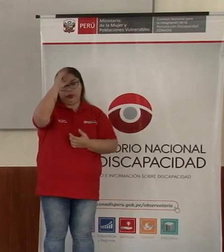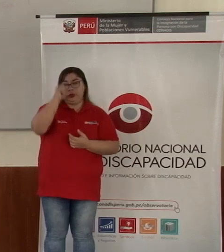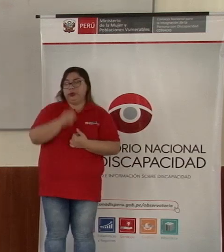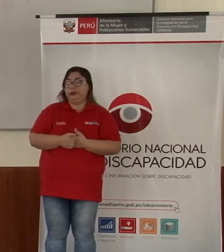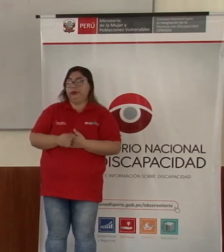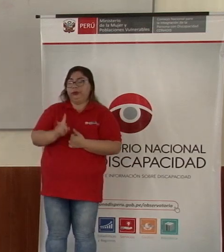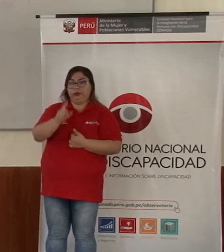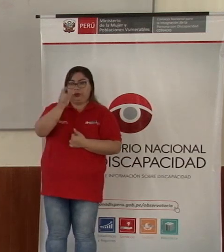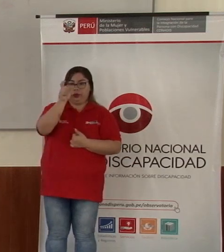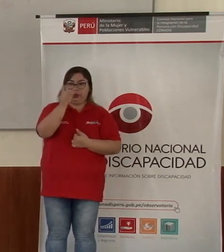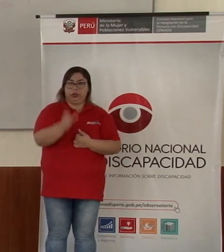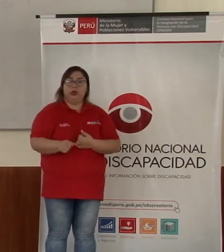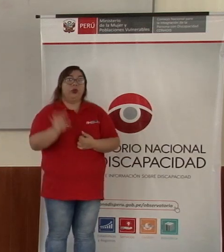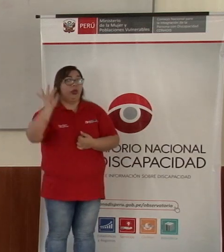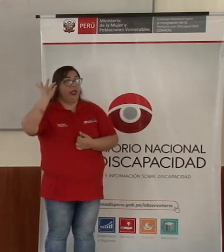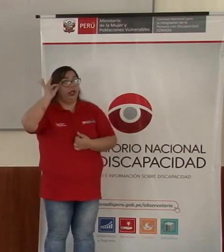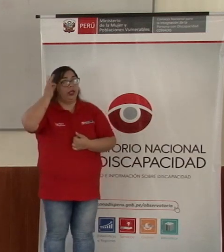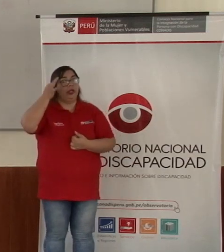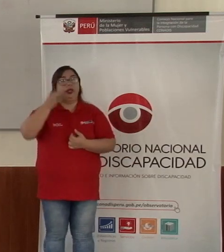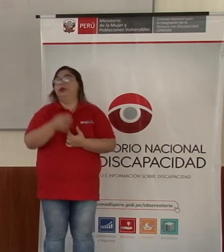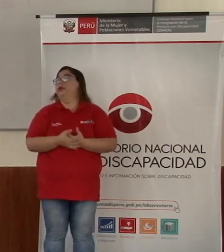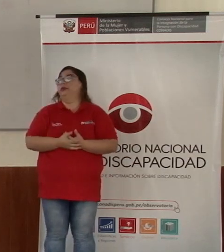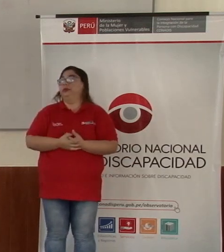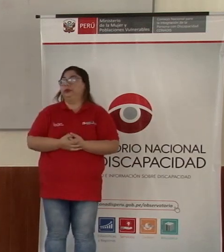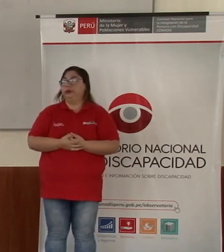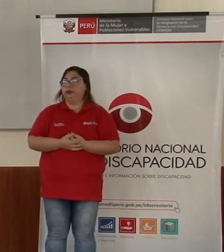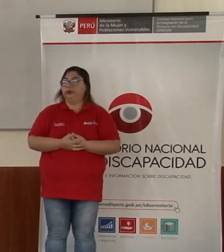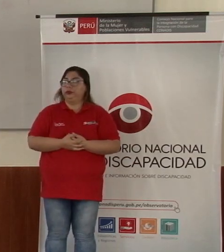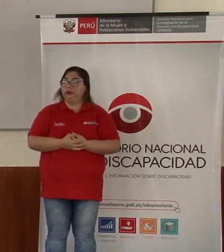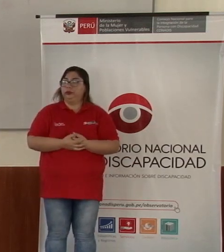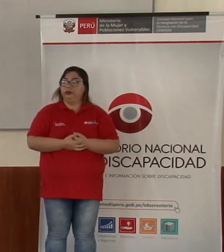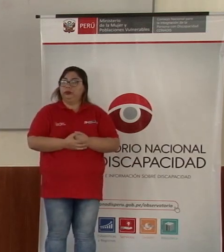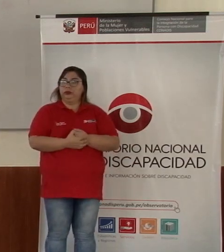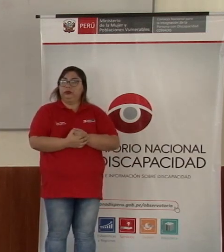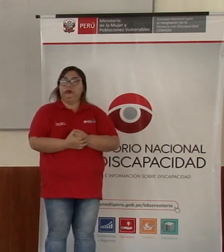de si no me equivoco, un ingeniero que